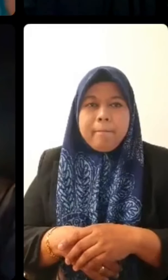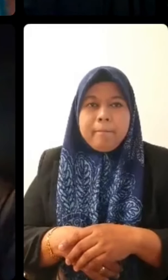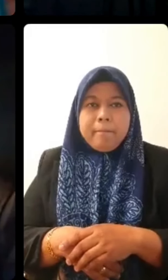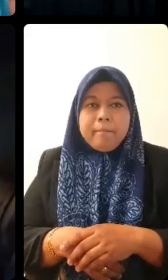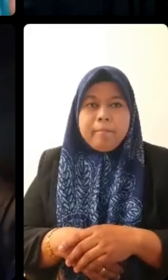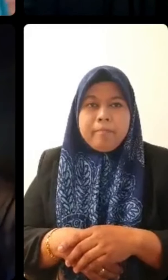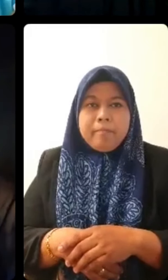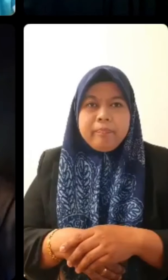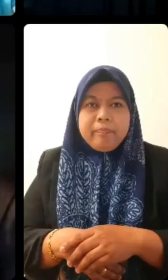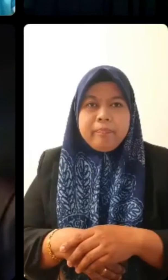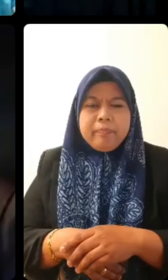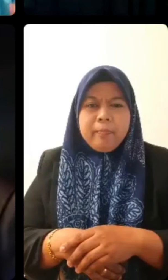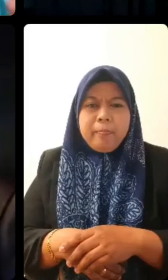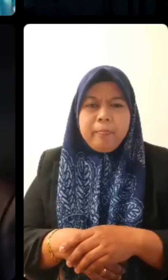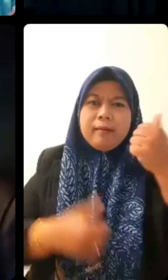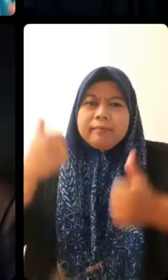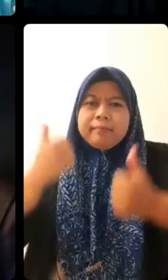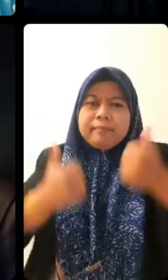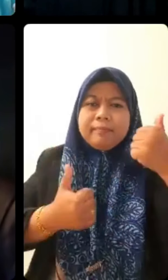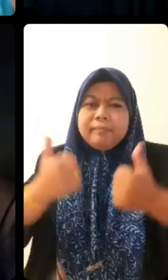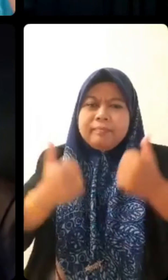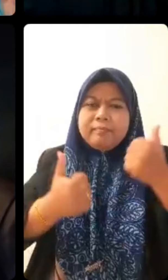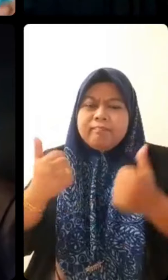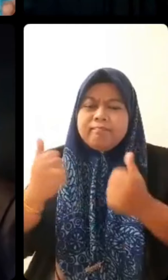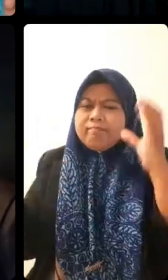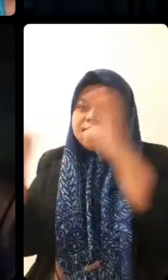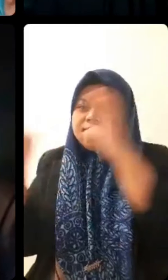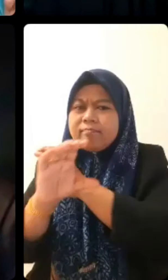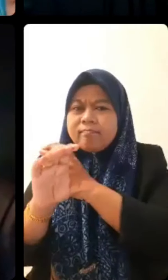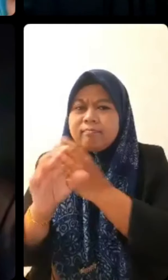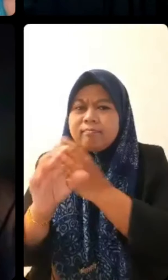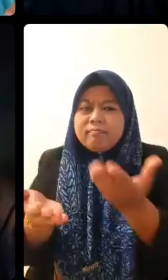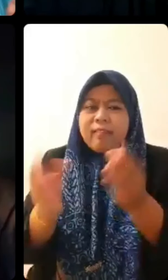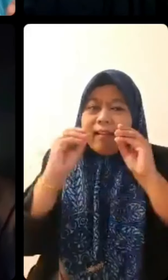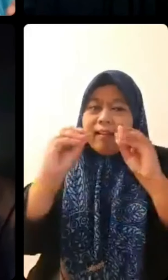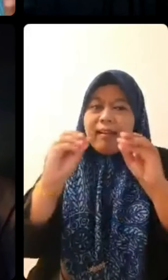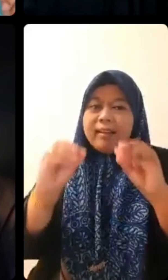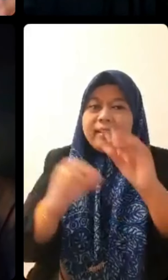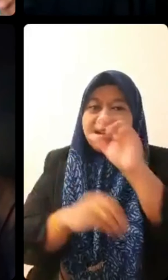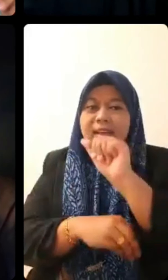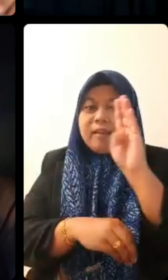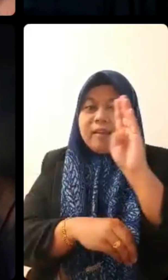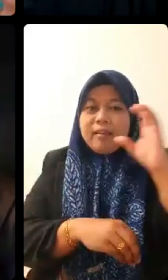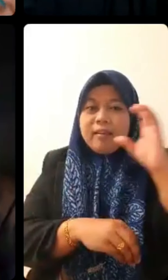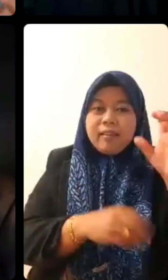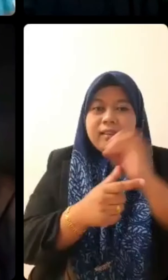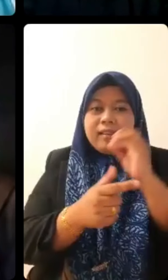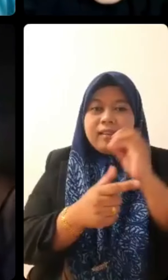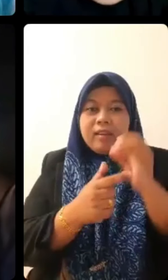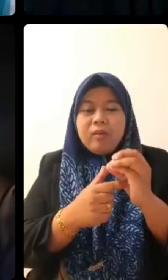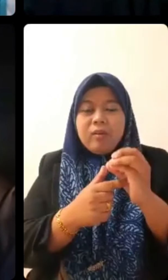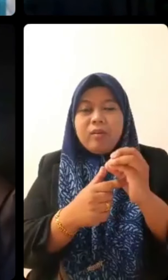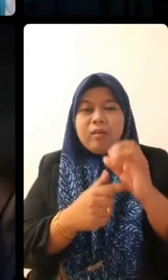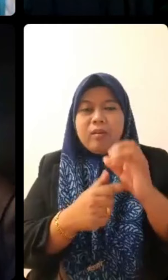yang mana lagi mencabar? Adakah mengajar ABC atau Jawi? Itu soalannya. Silakan Cik